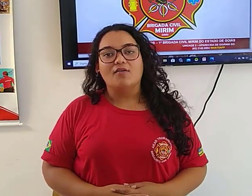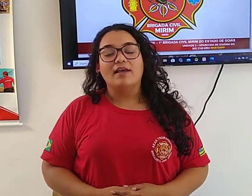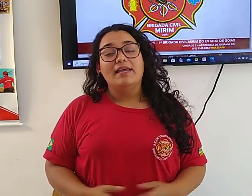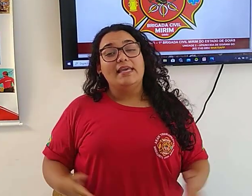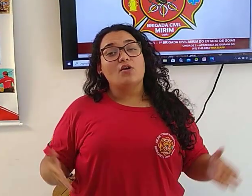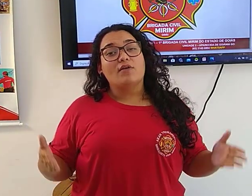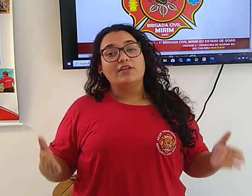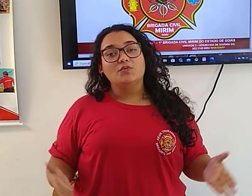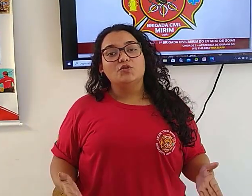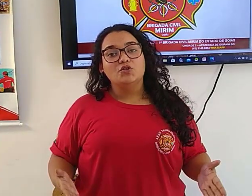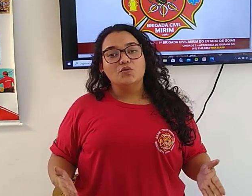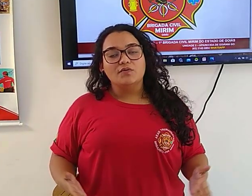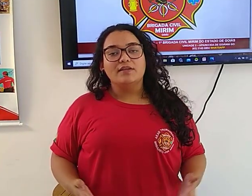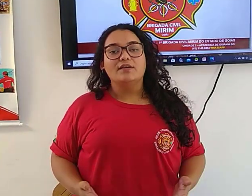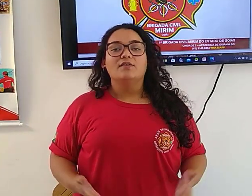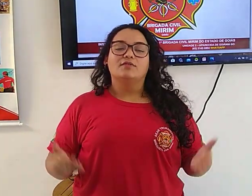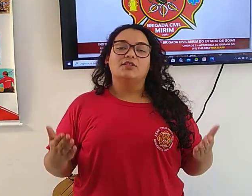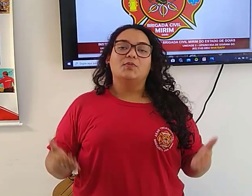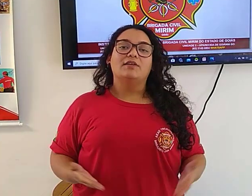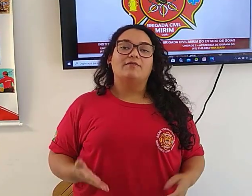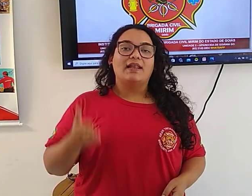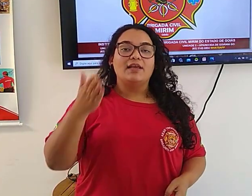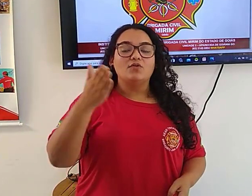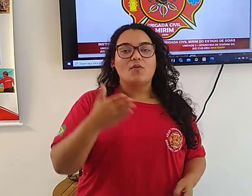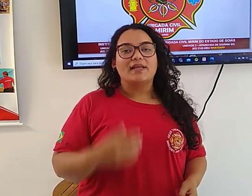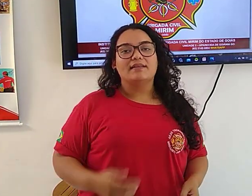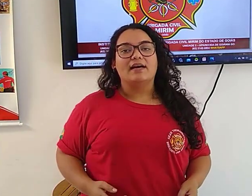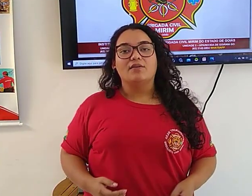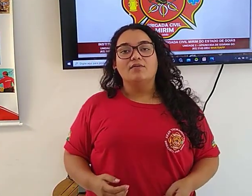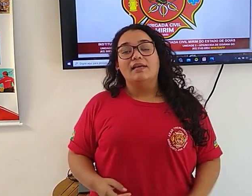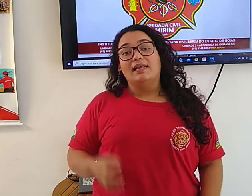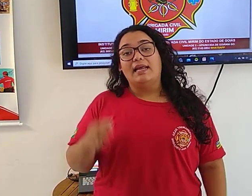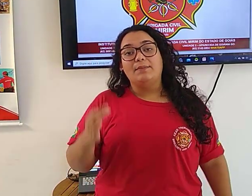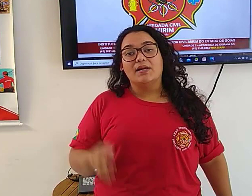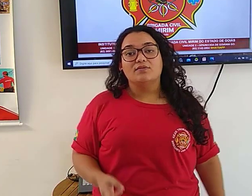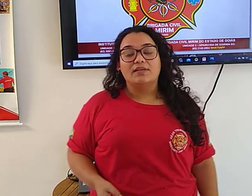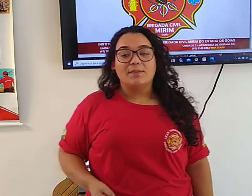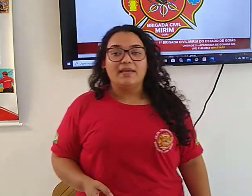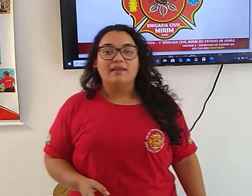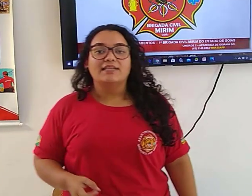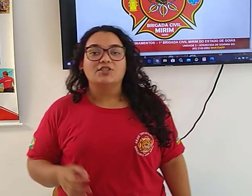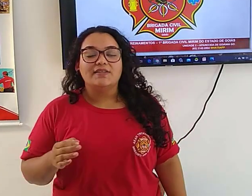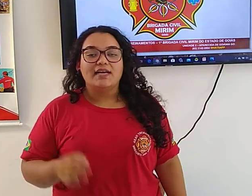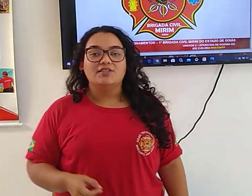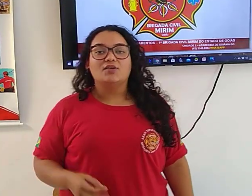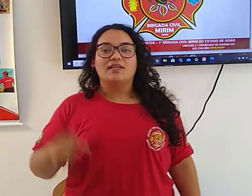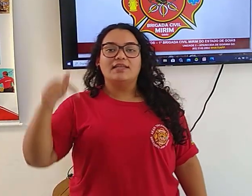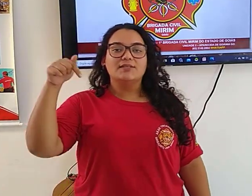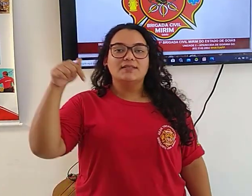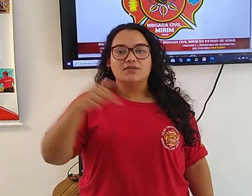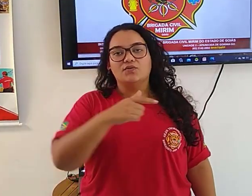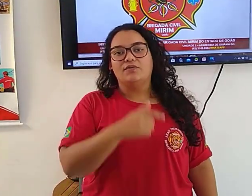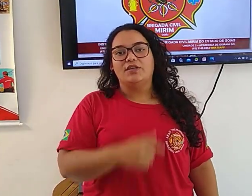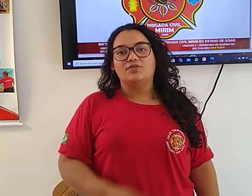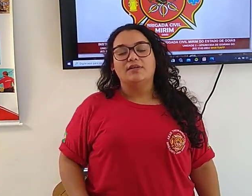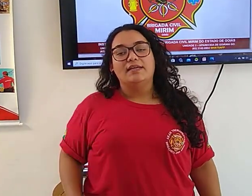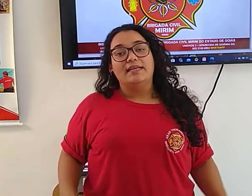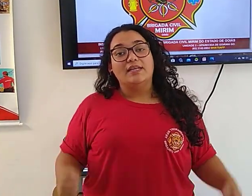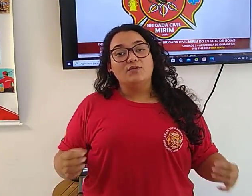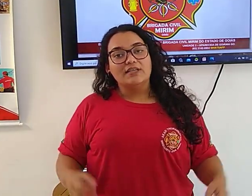e qualquer tipo de dúvida, vocês podem falar aí no comentário. Relembrando também que as atividades estão na descrição do vídeo. E não esqueçam